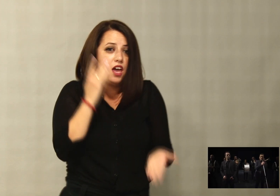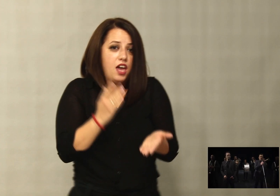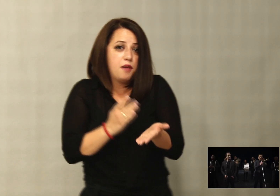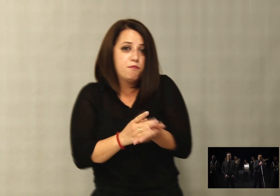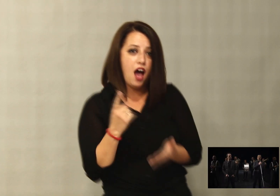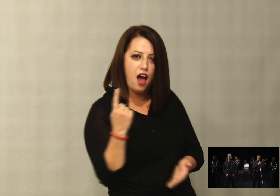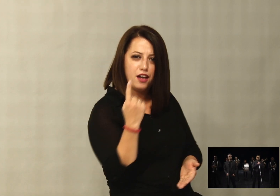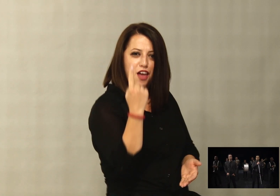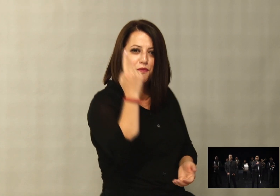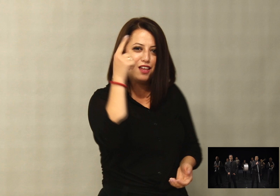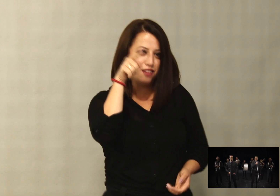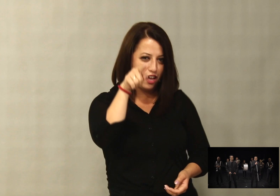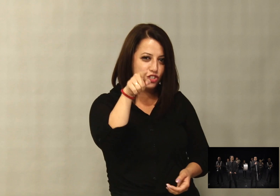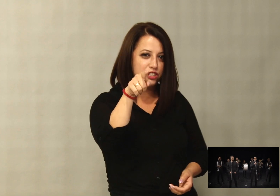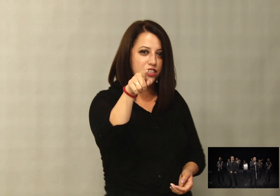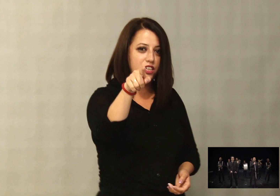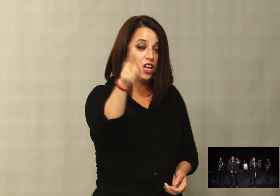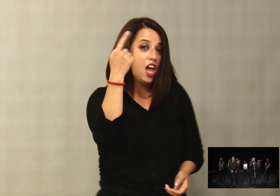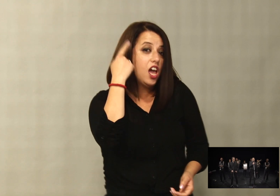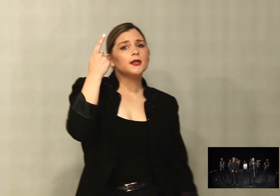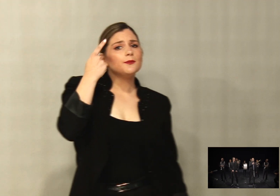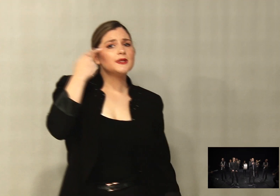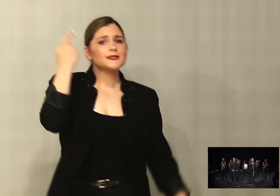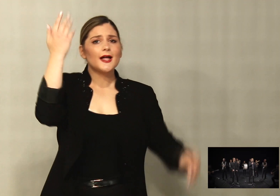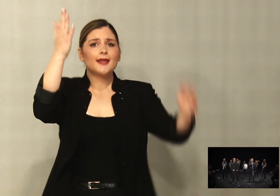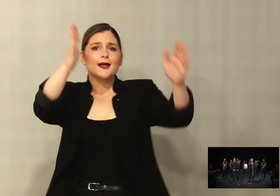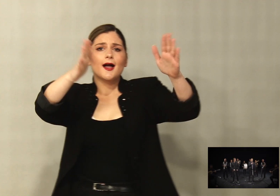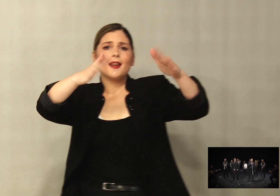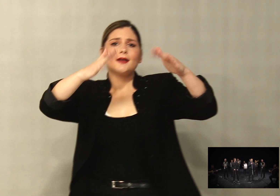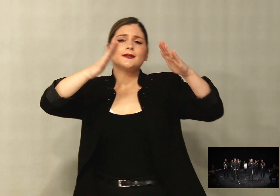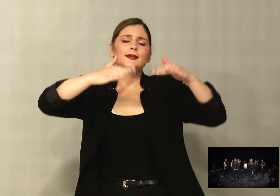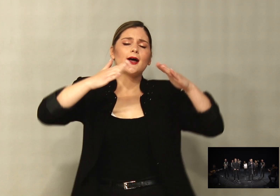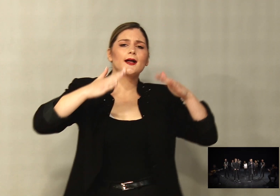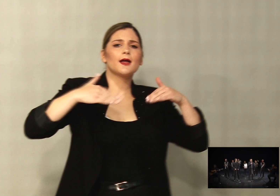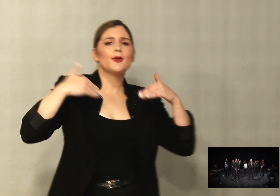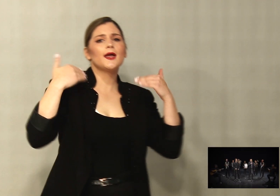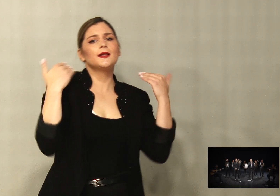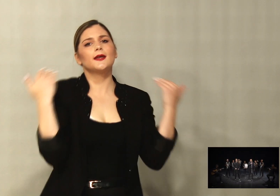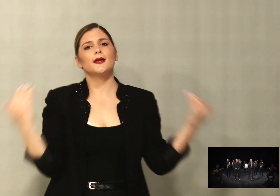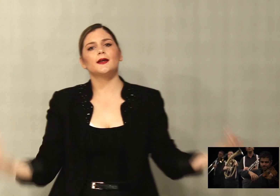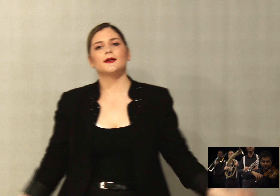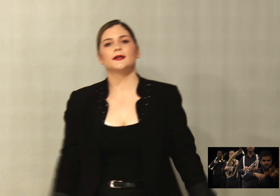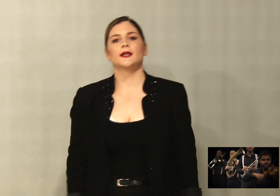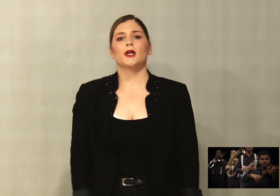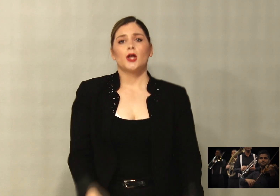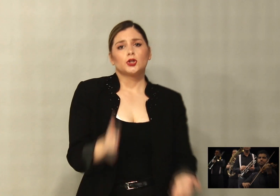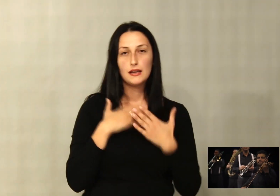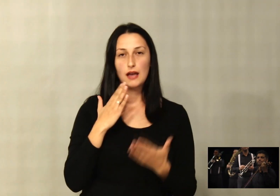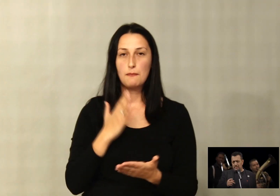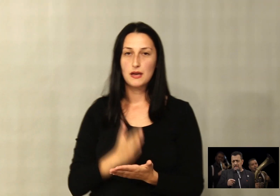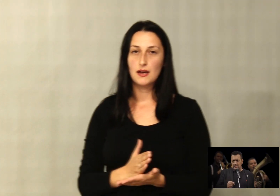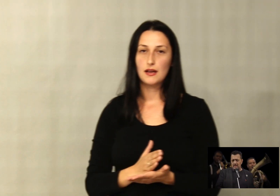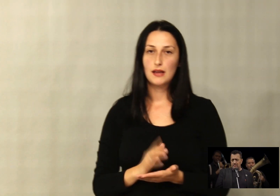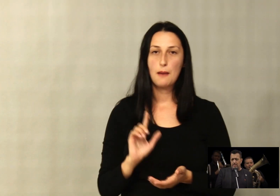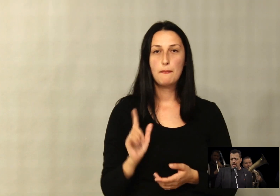Pomisli me barem jednaš ti i misla neka letne na kaj mene,